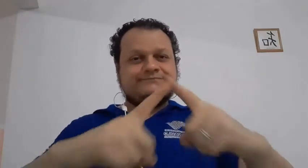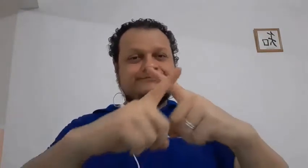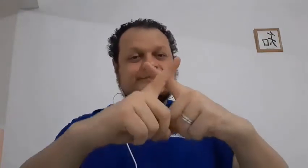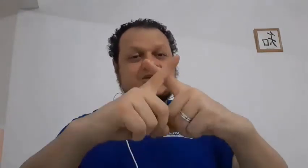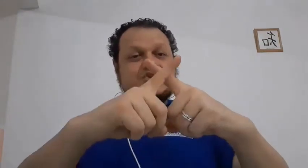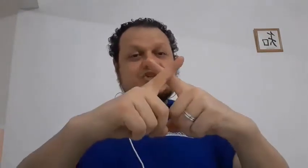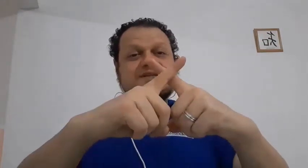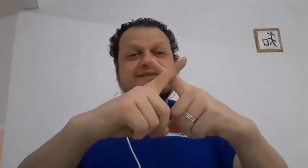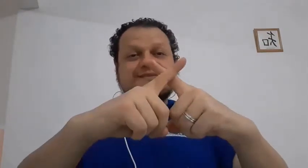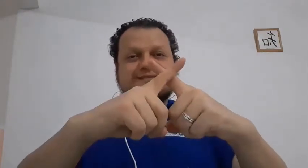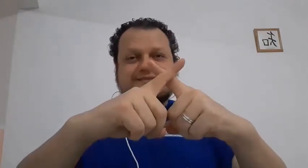X.